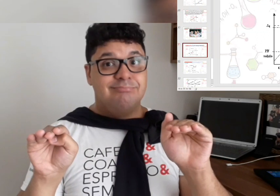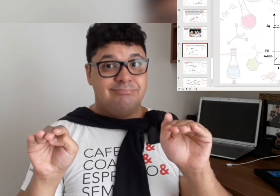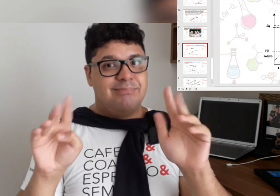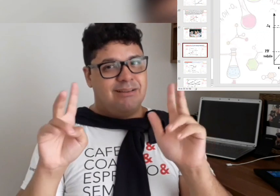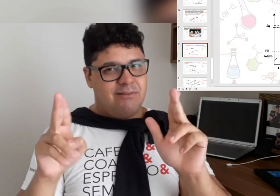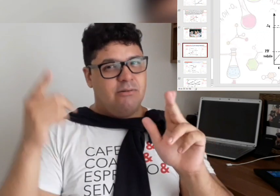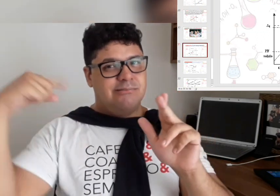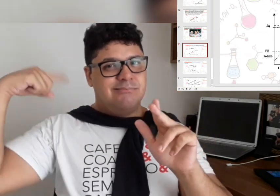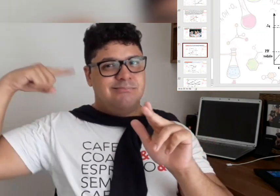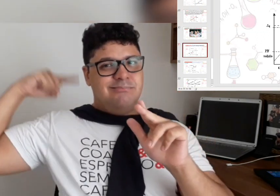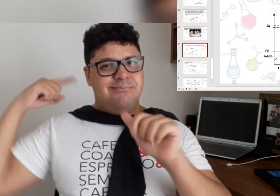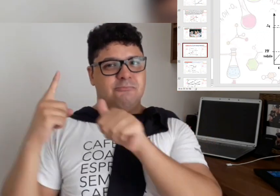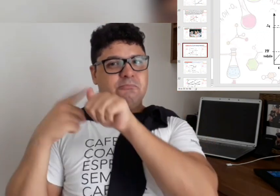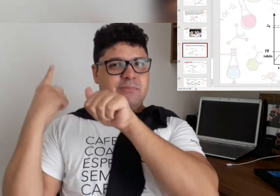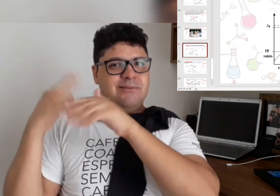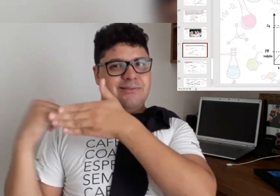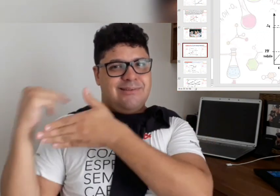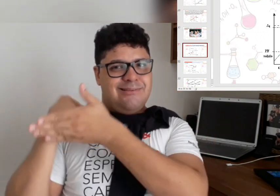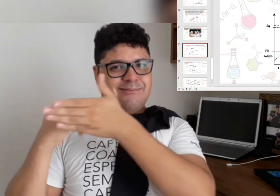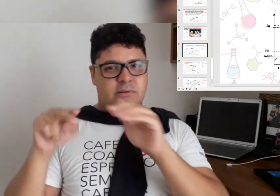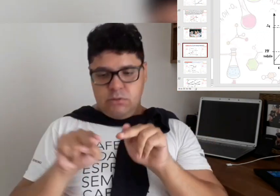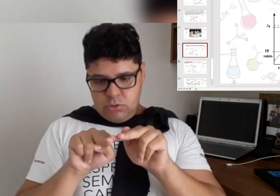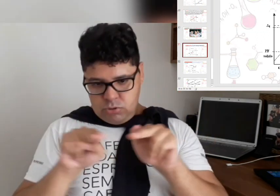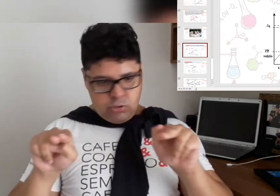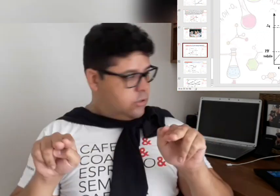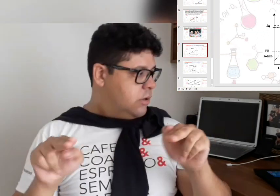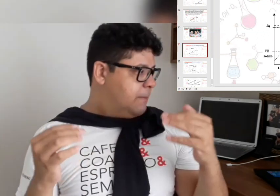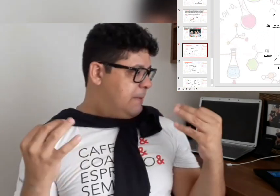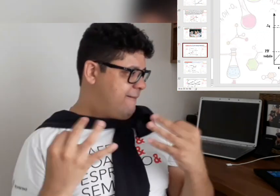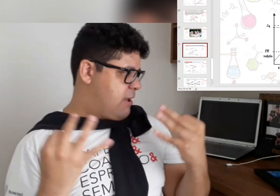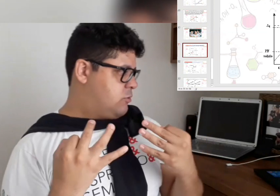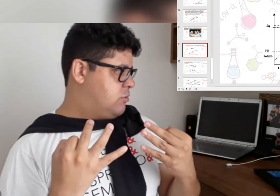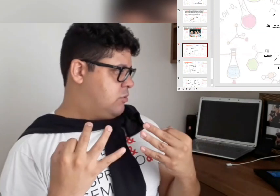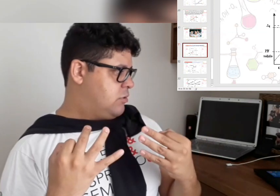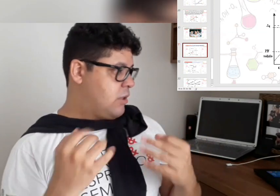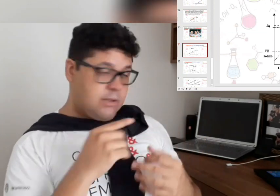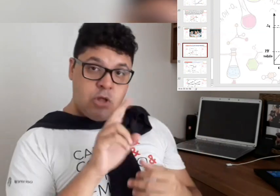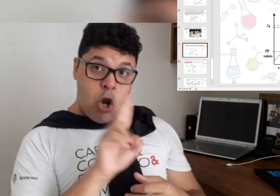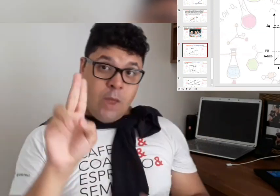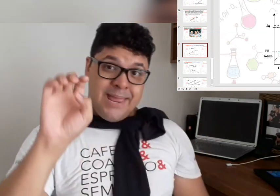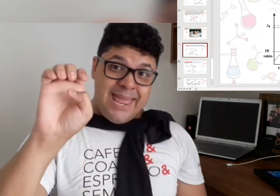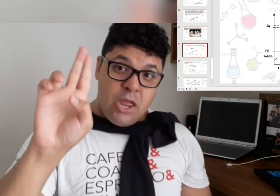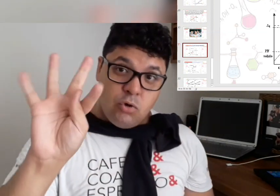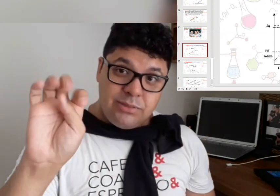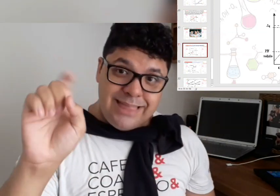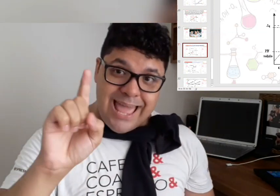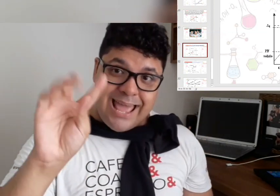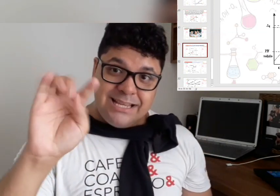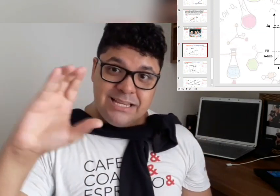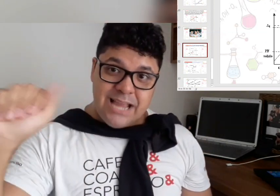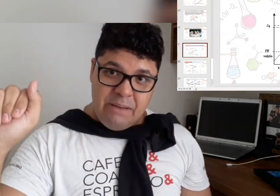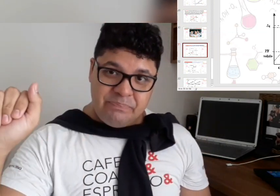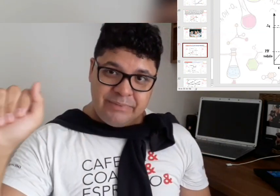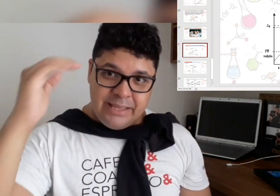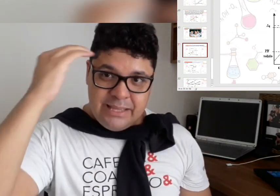temperatura de fusão bem definida. Então, ela vai parecer o gráfico da substância pura que a gente